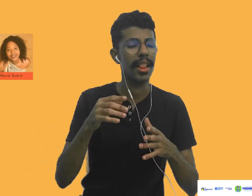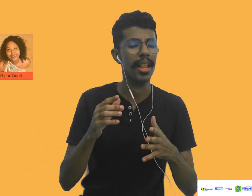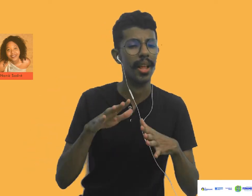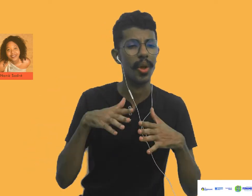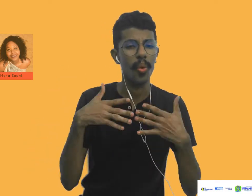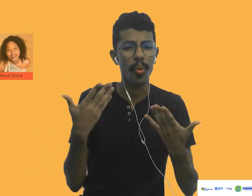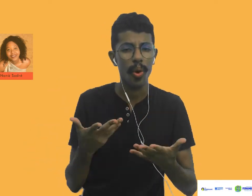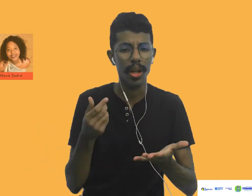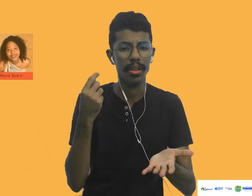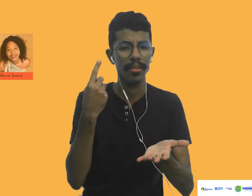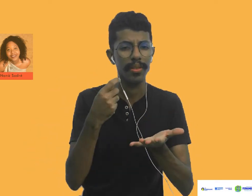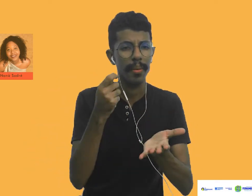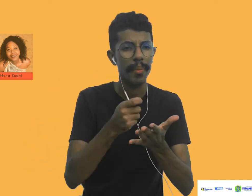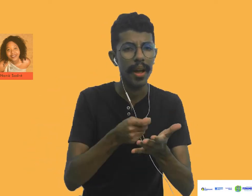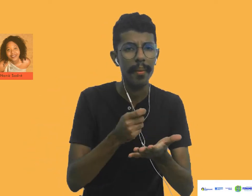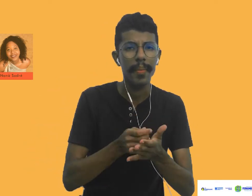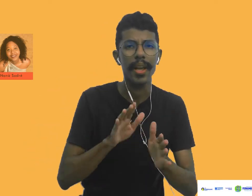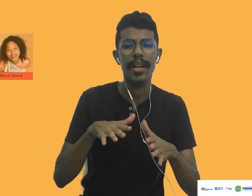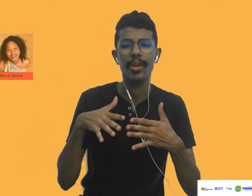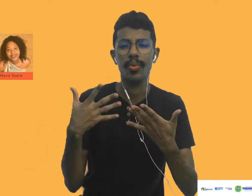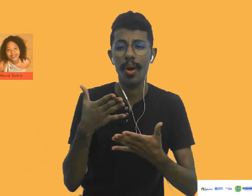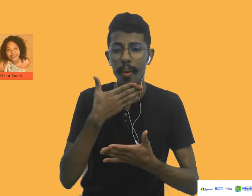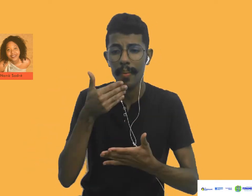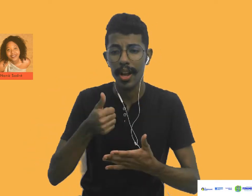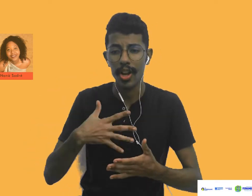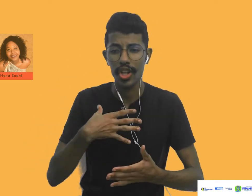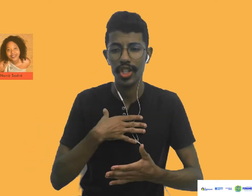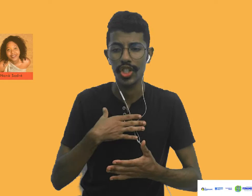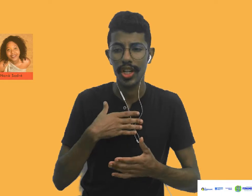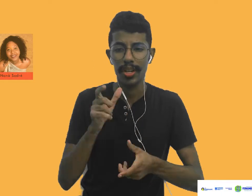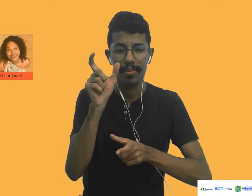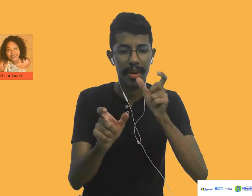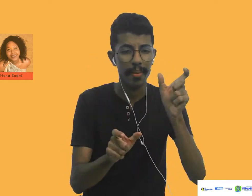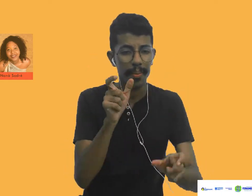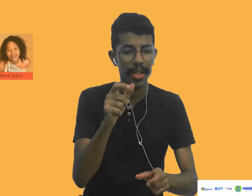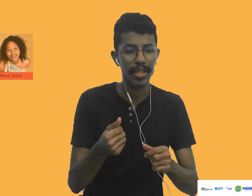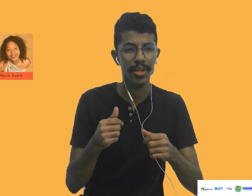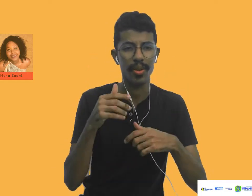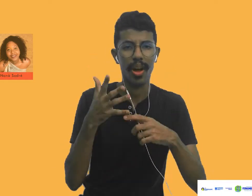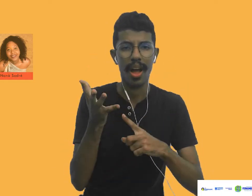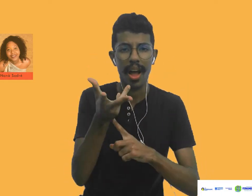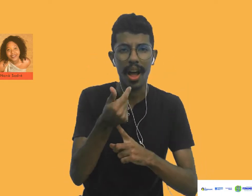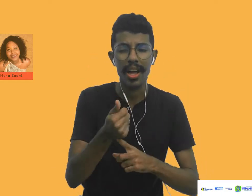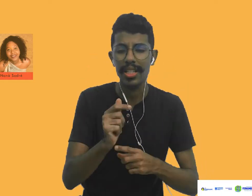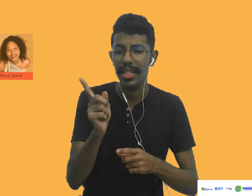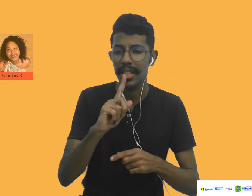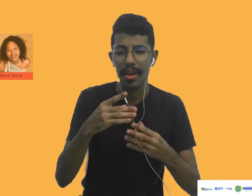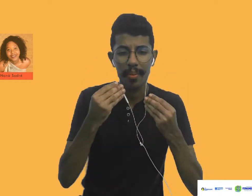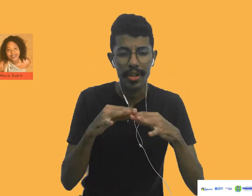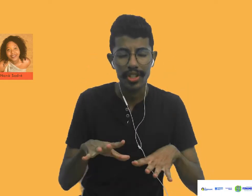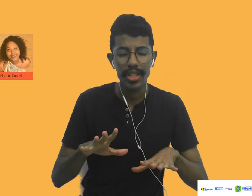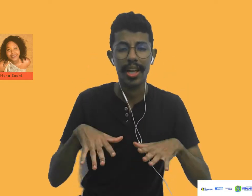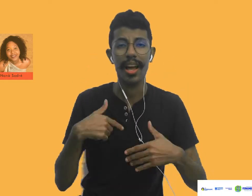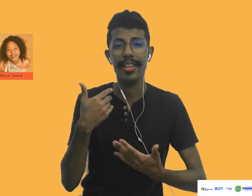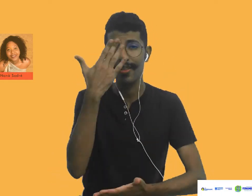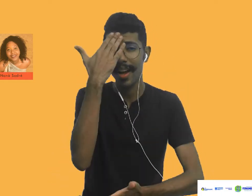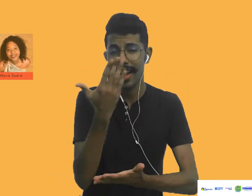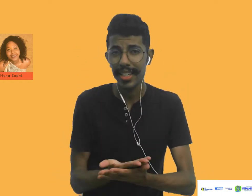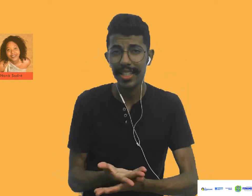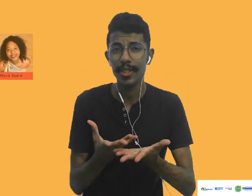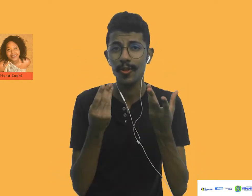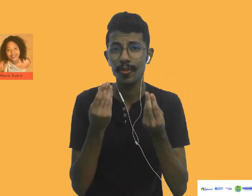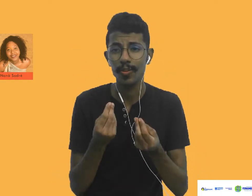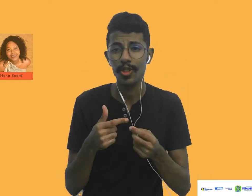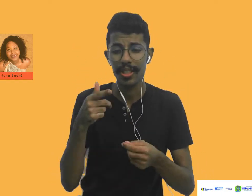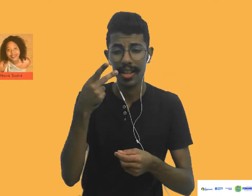a modificação, como é que vão ser a prestação de contas disso, qual é a melhor forma para que o artista não se prejudique. E eu tenho